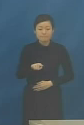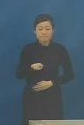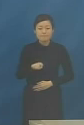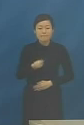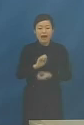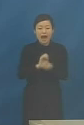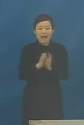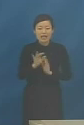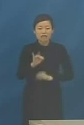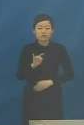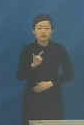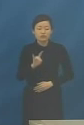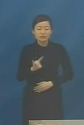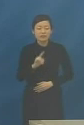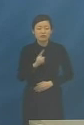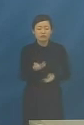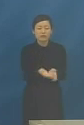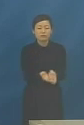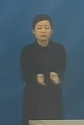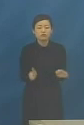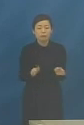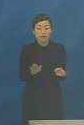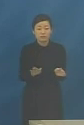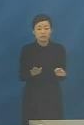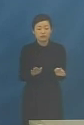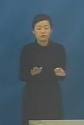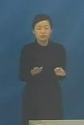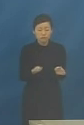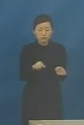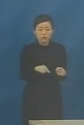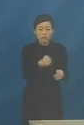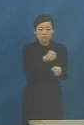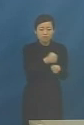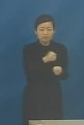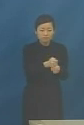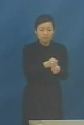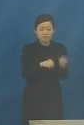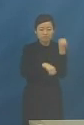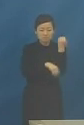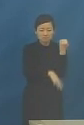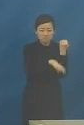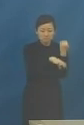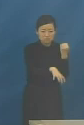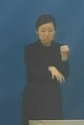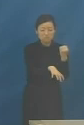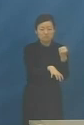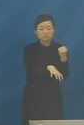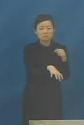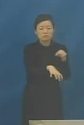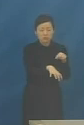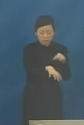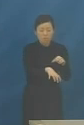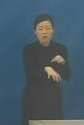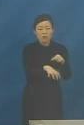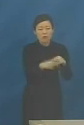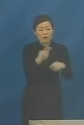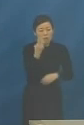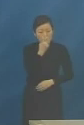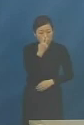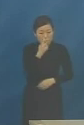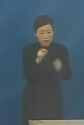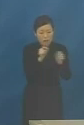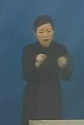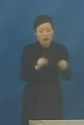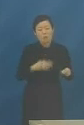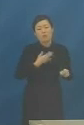あの高い器があるのですがそれの生産基地だったということも分かってきておりますまたあの日